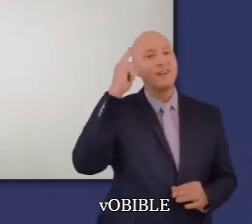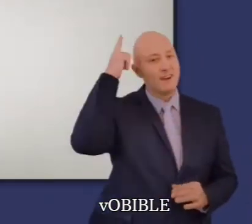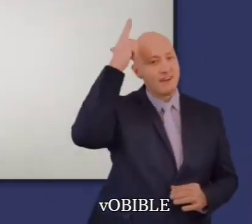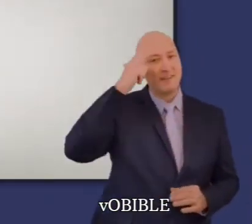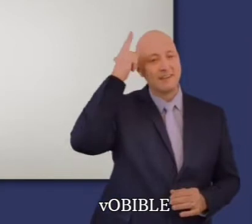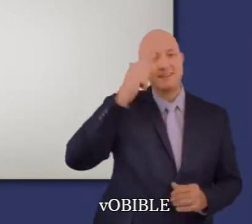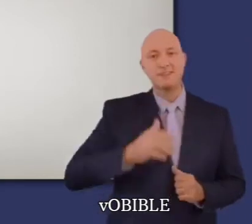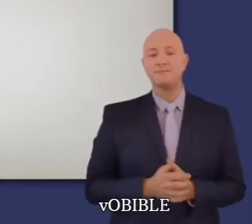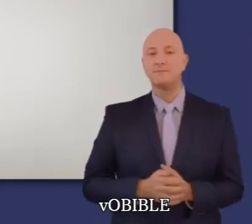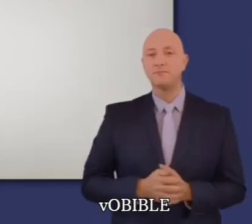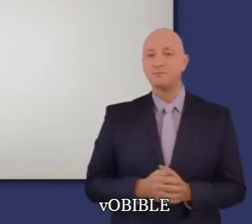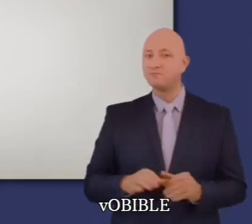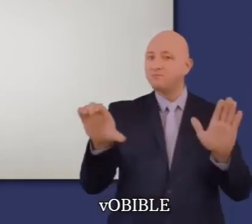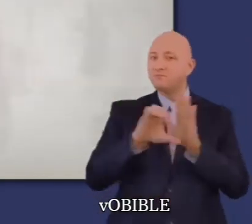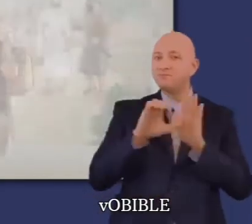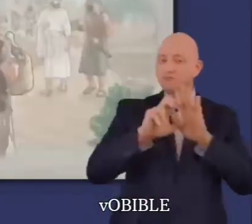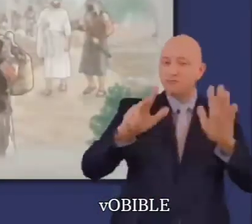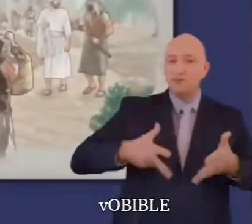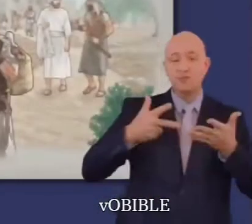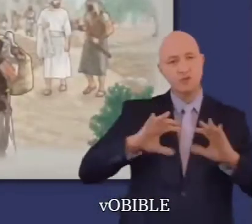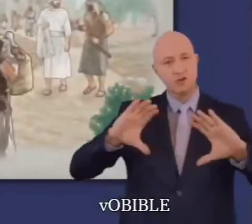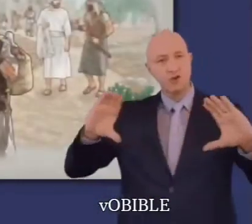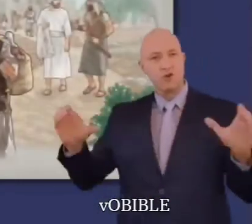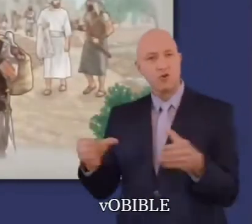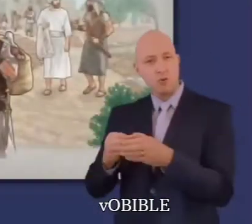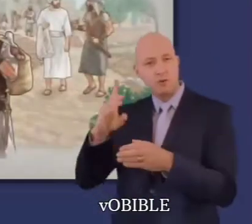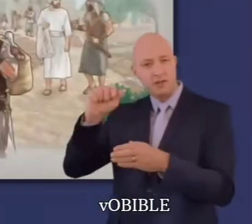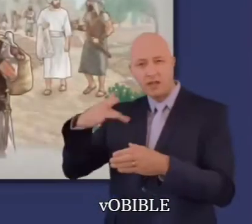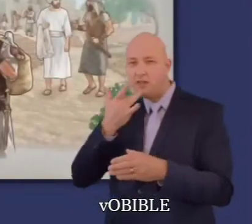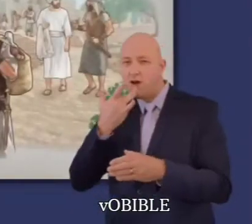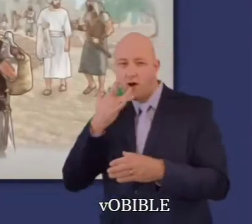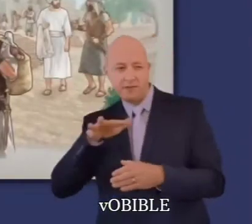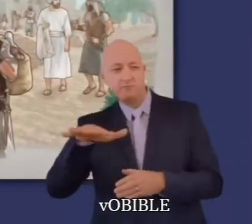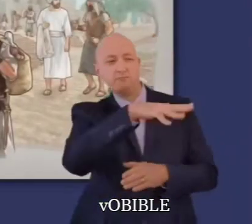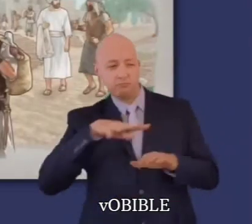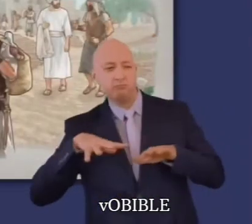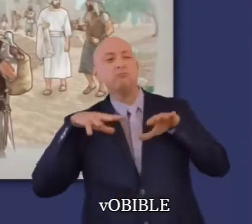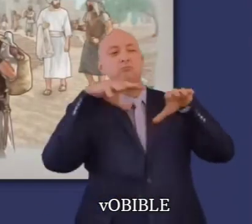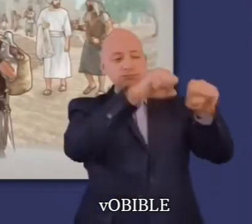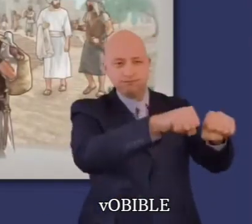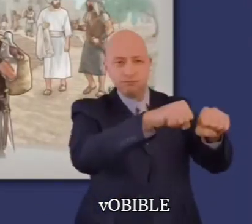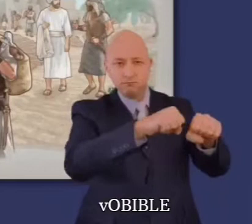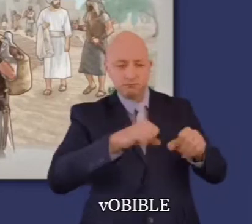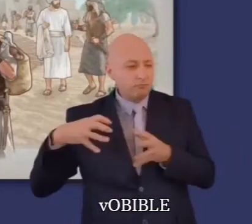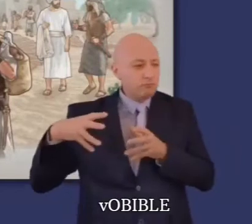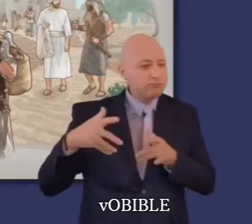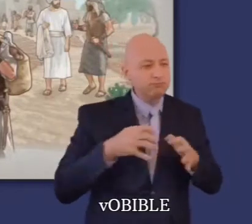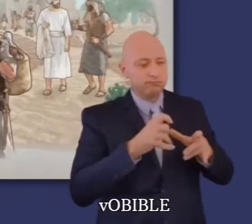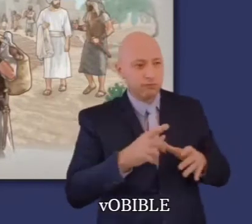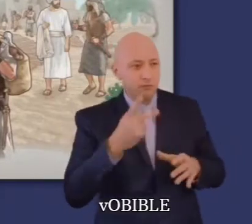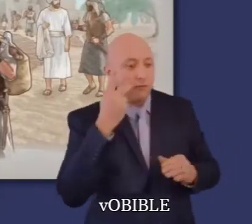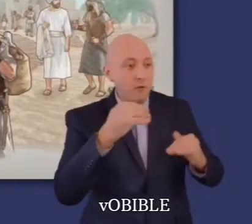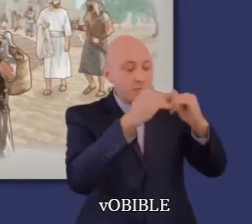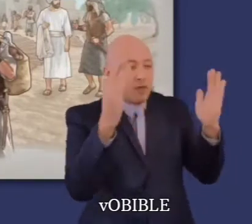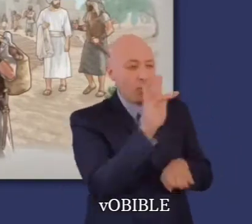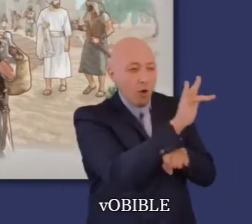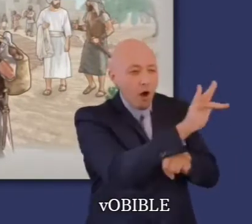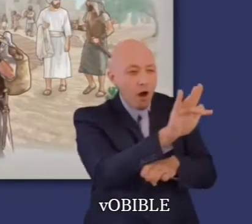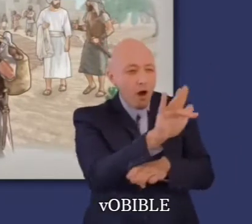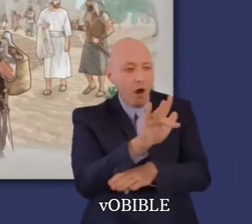Les événements décrits dans les chapitres 17 à 21 correspondent à une période antérieure. Au chapitre